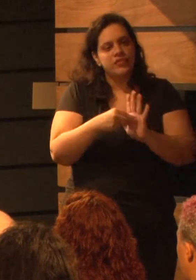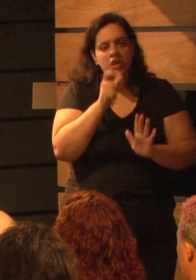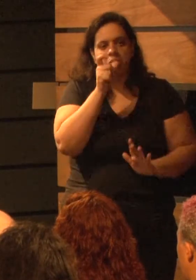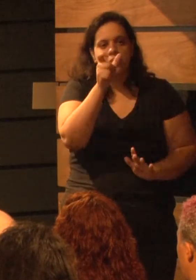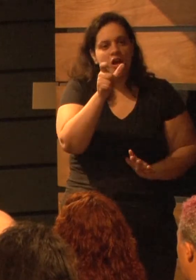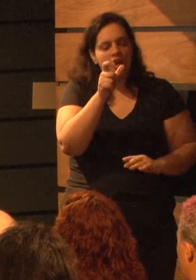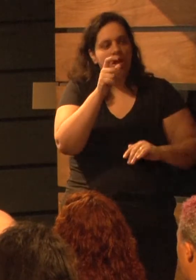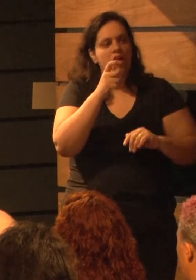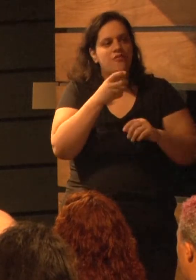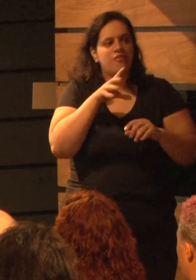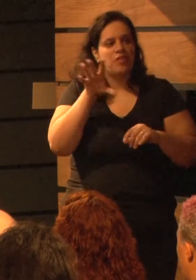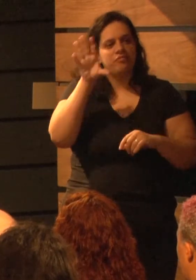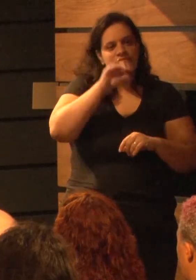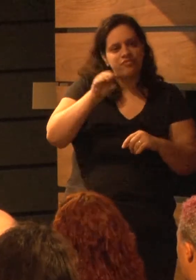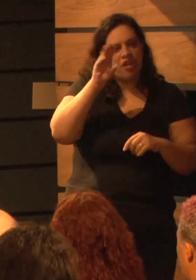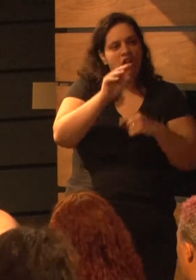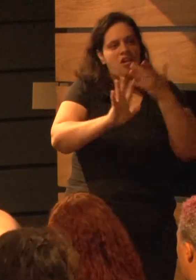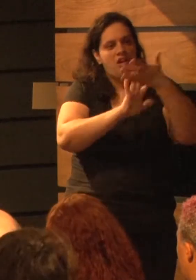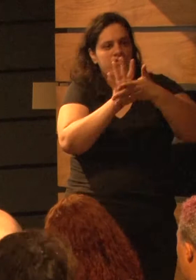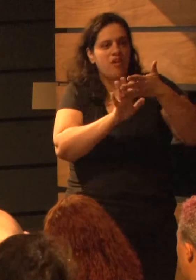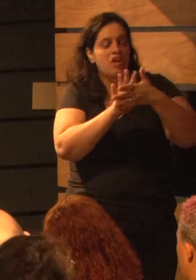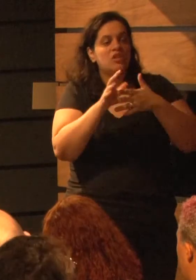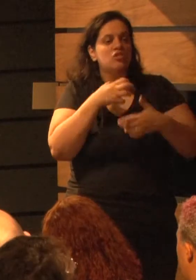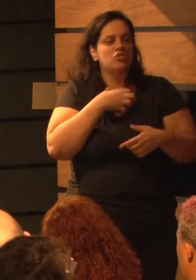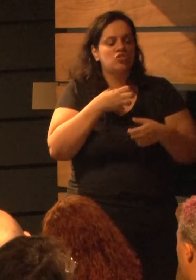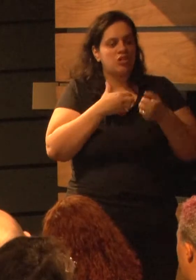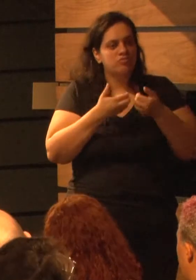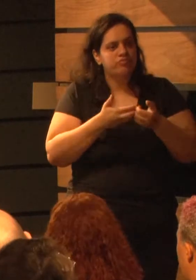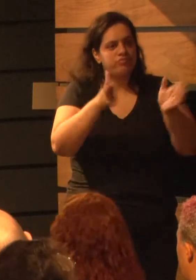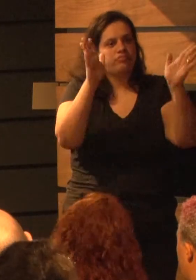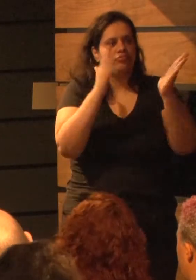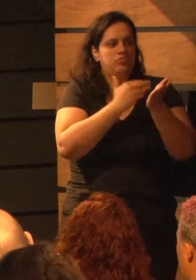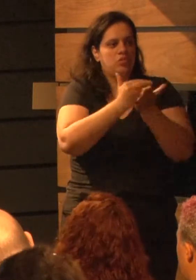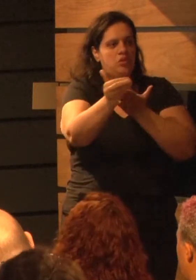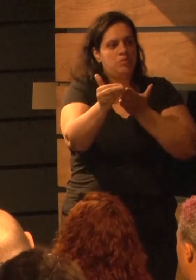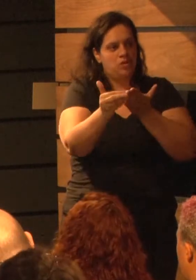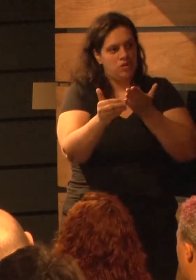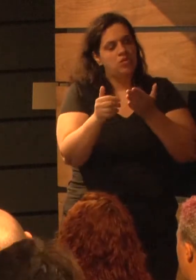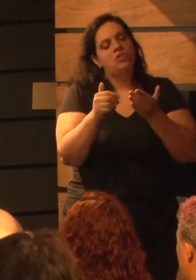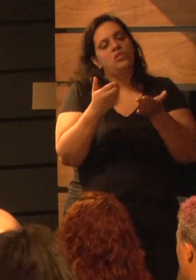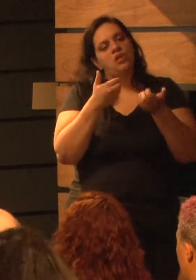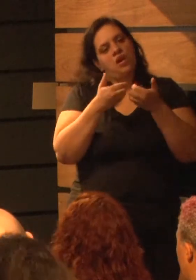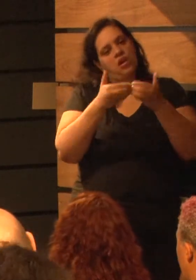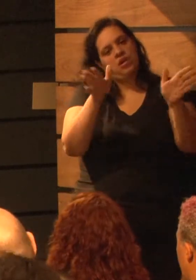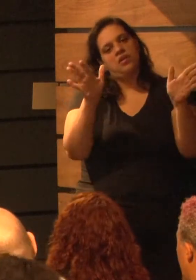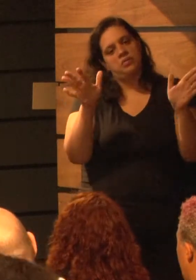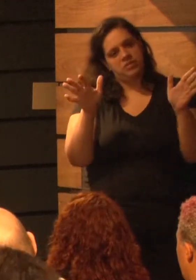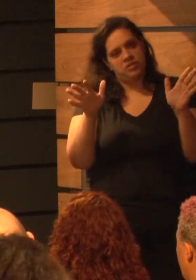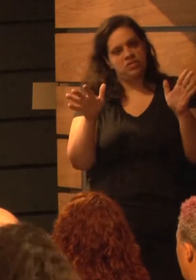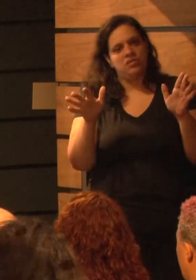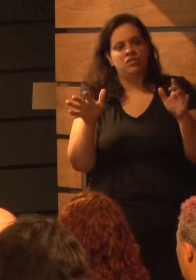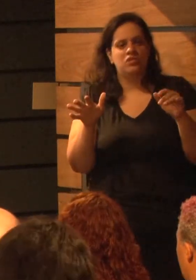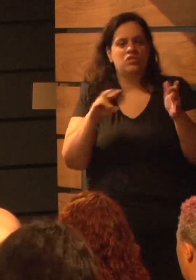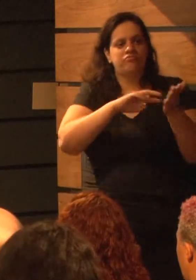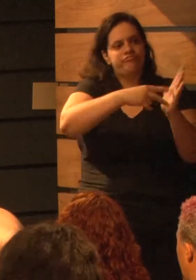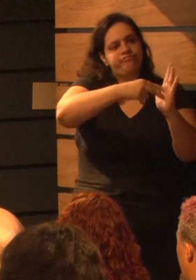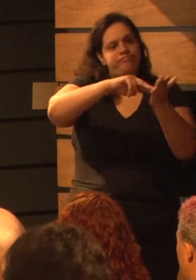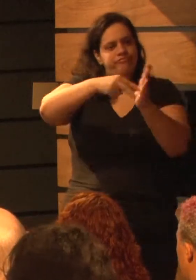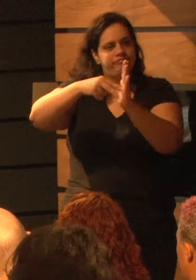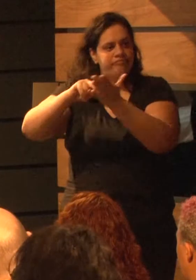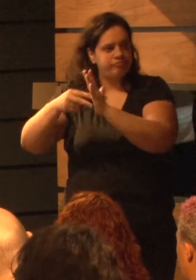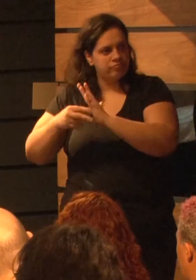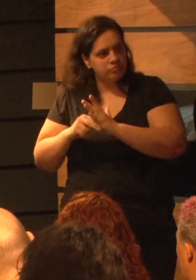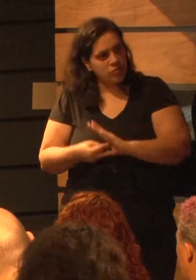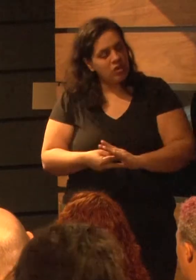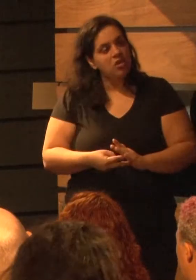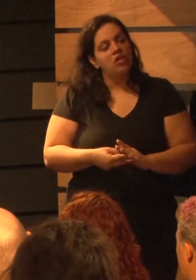o ato da fala, como algo inaugural, como uma abertura de campos semânticos, e